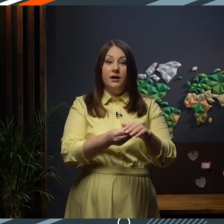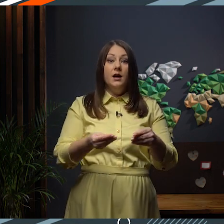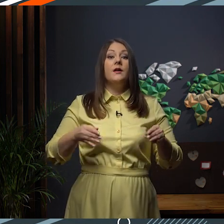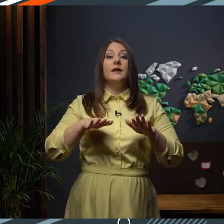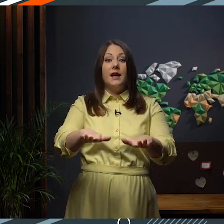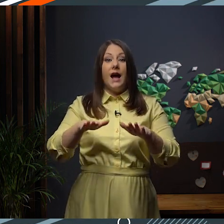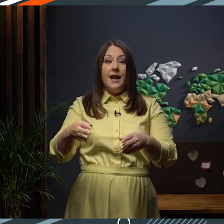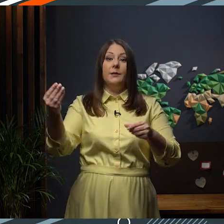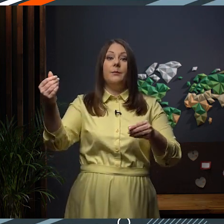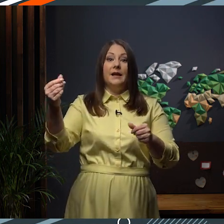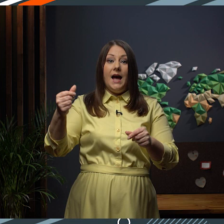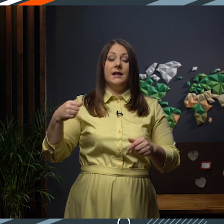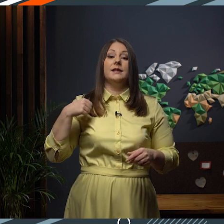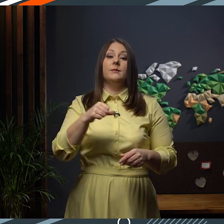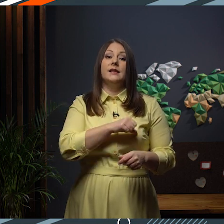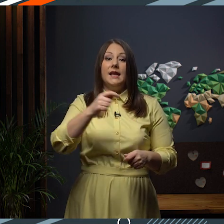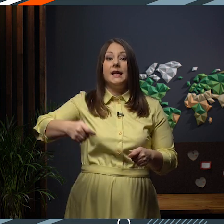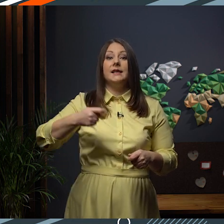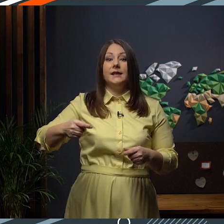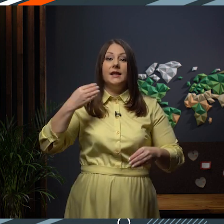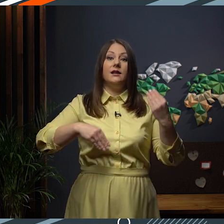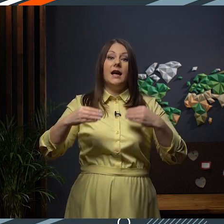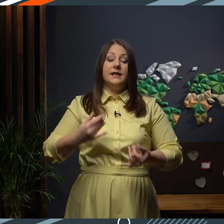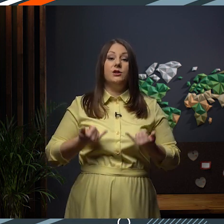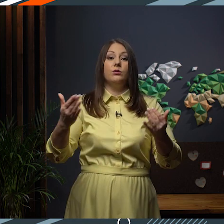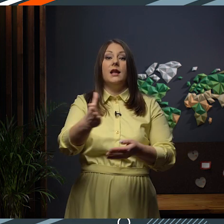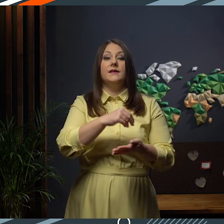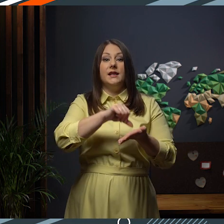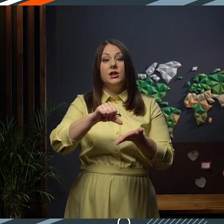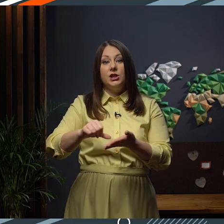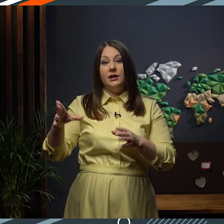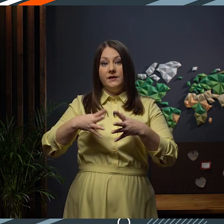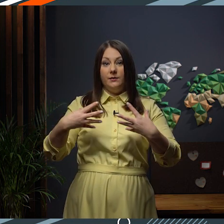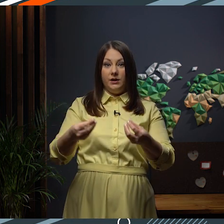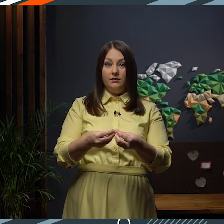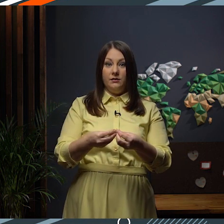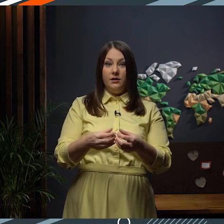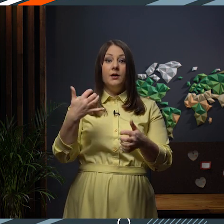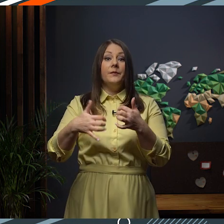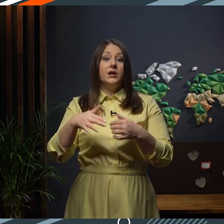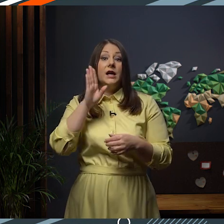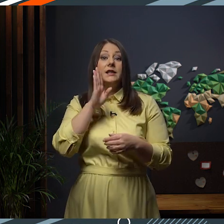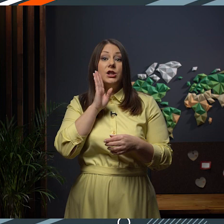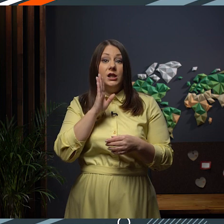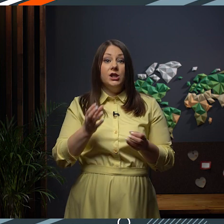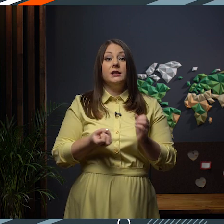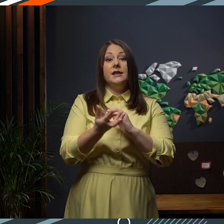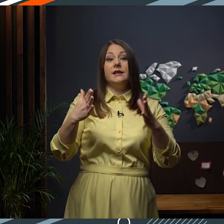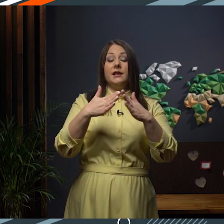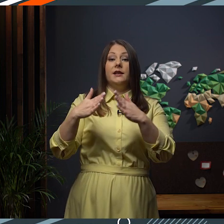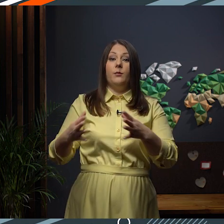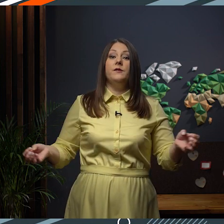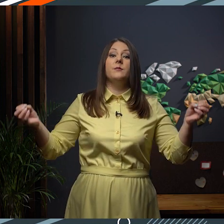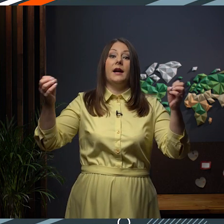грибы, ткали, пряли, самостоятельно делали одежду для всех членов семьи. Часто женщины